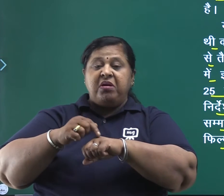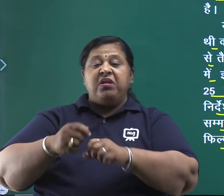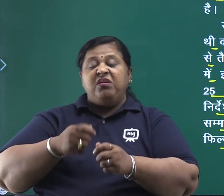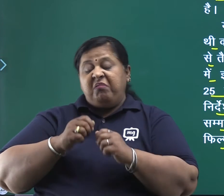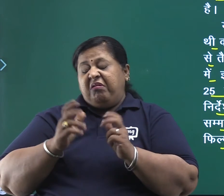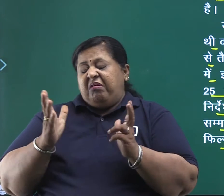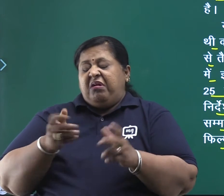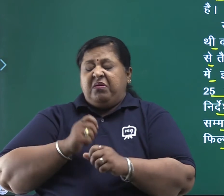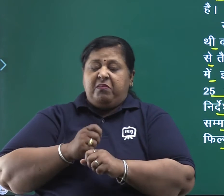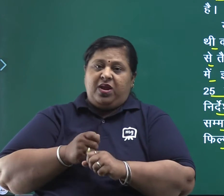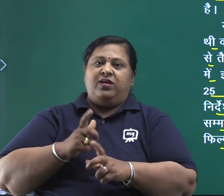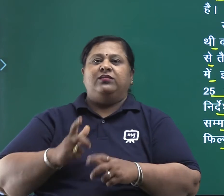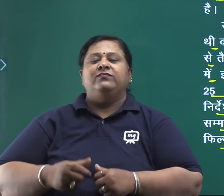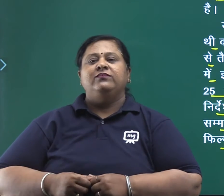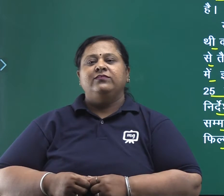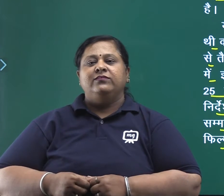कड़ी मेहनत से